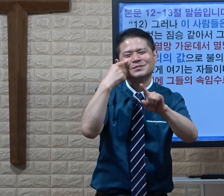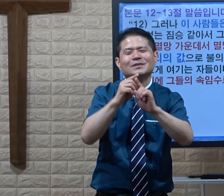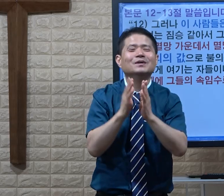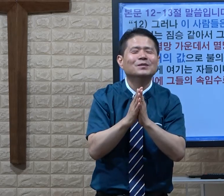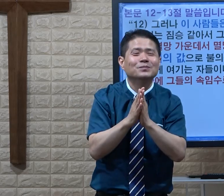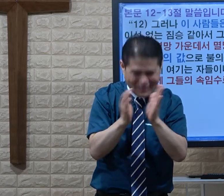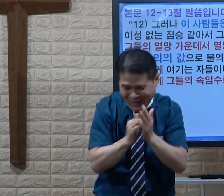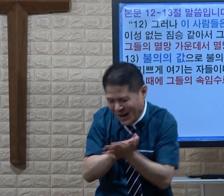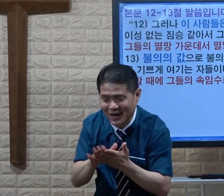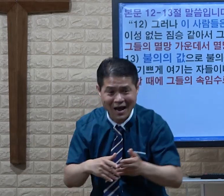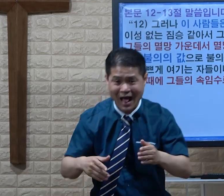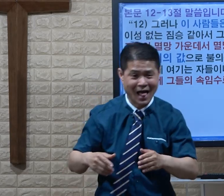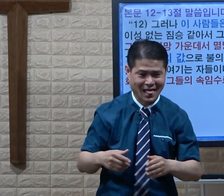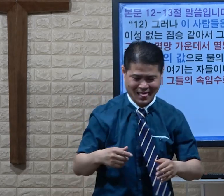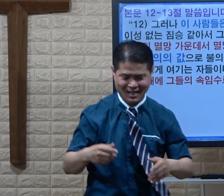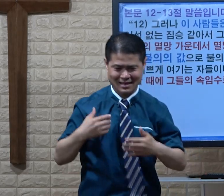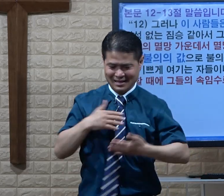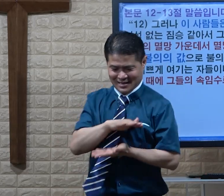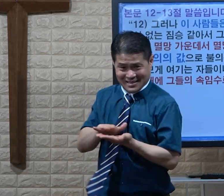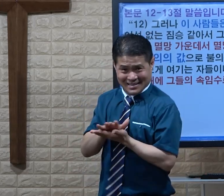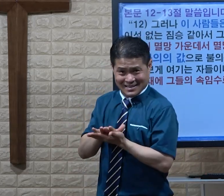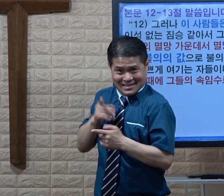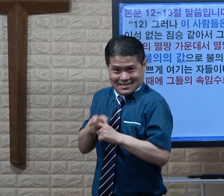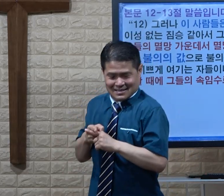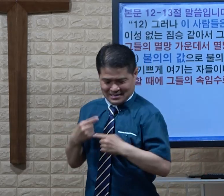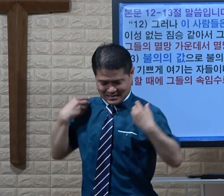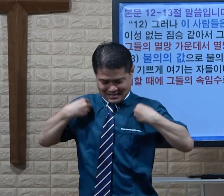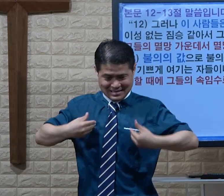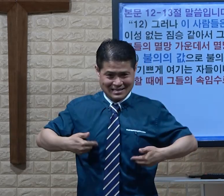또 유튜브 방송을 라이브로 드리겠다고 하면서